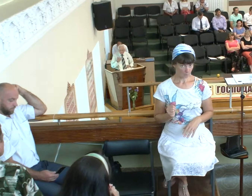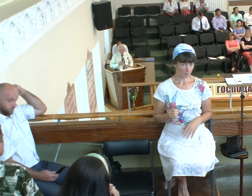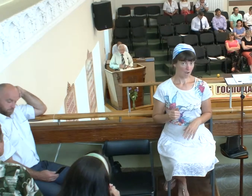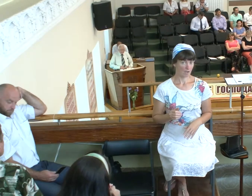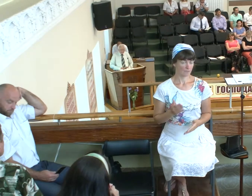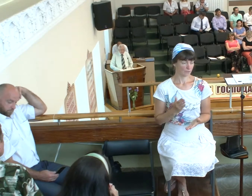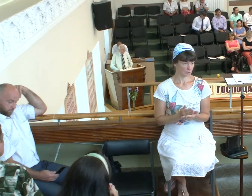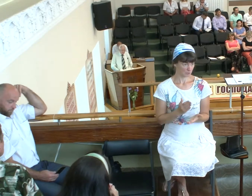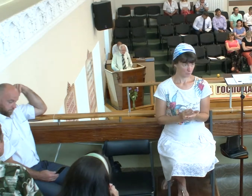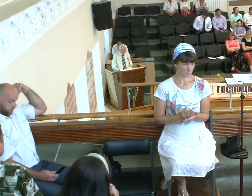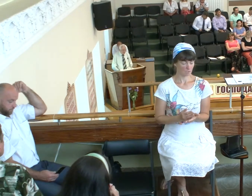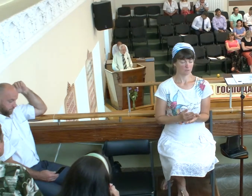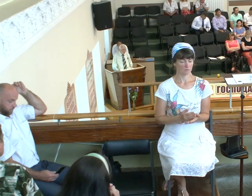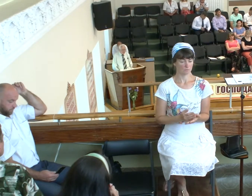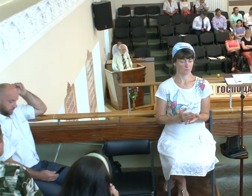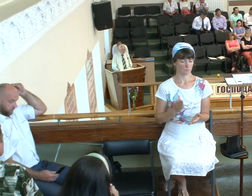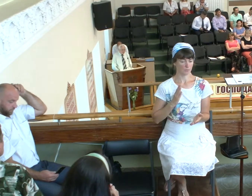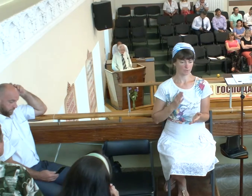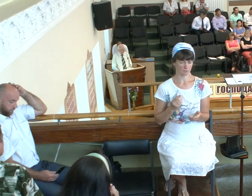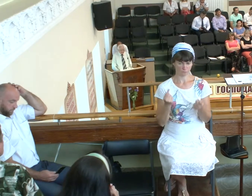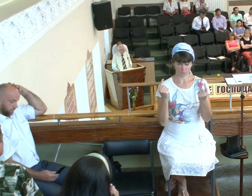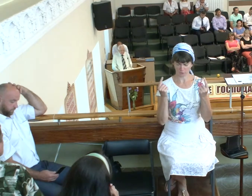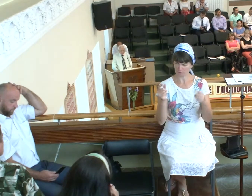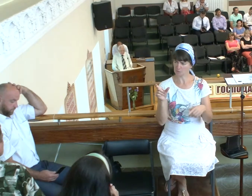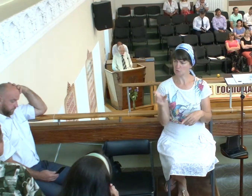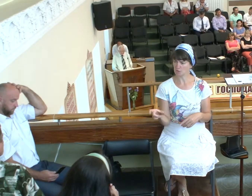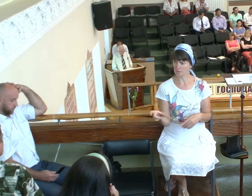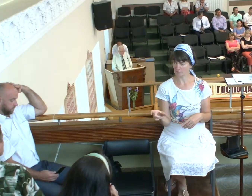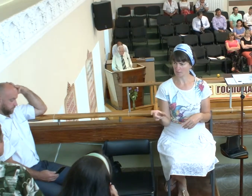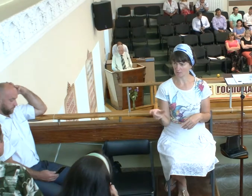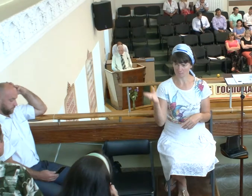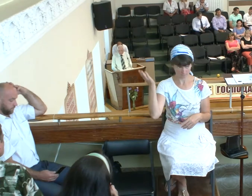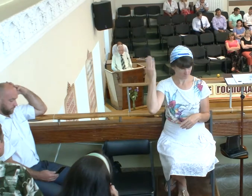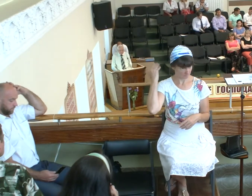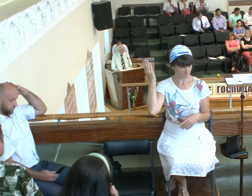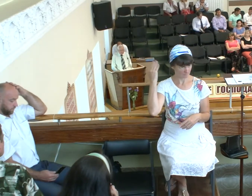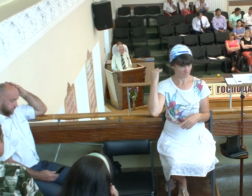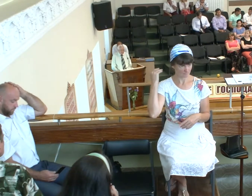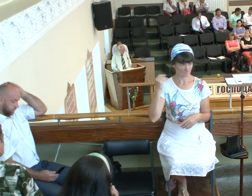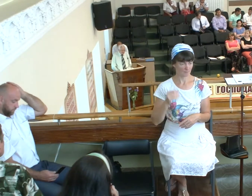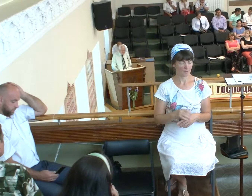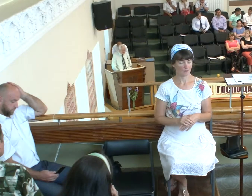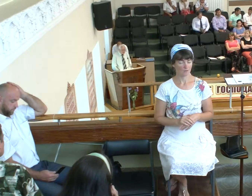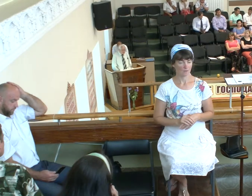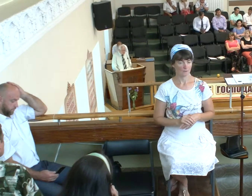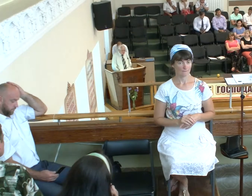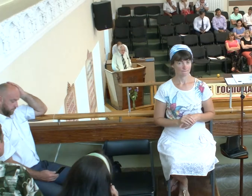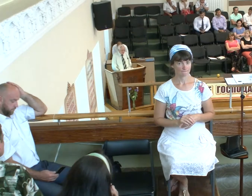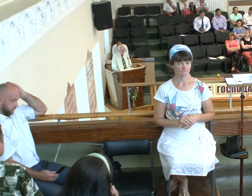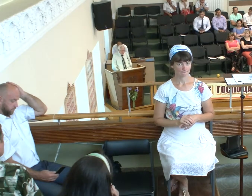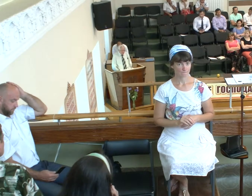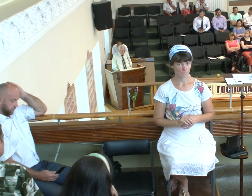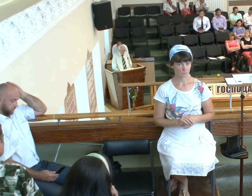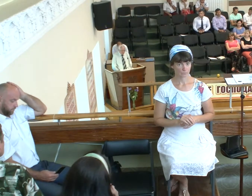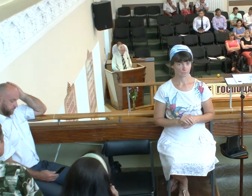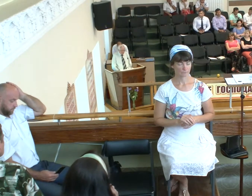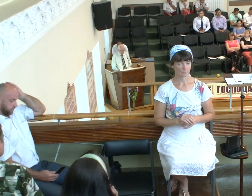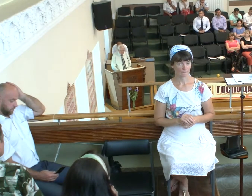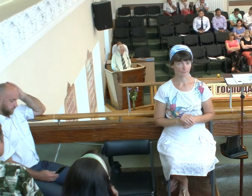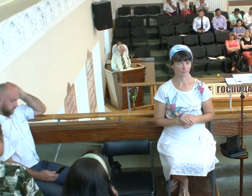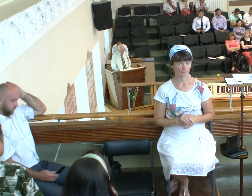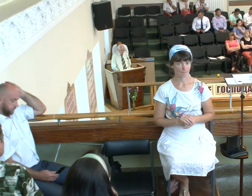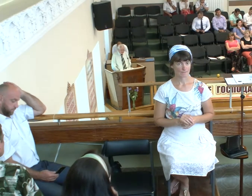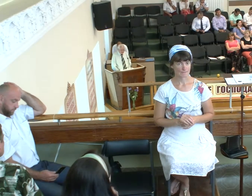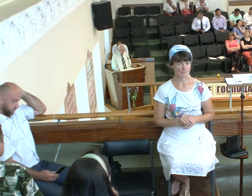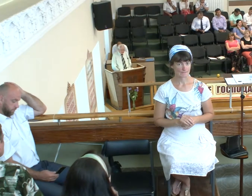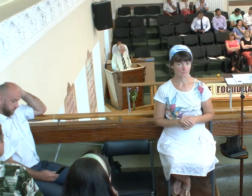даже славяне-атеисты писали о нем в советское время, что апостол Павел величайший ученый своего времени.